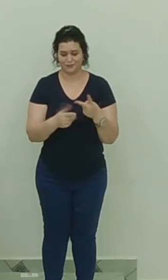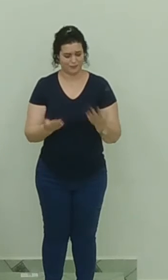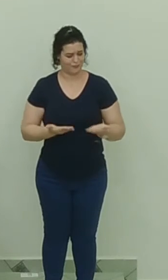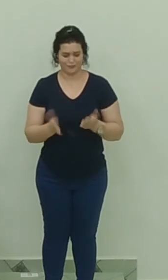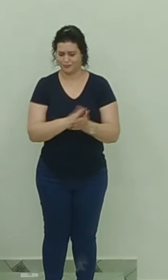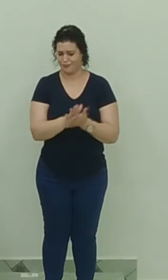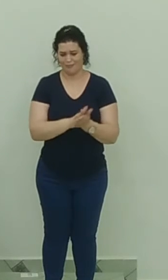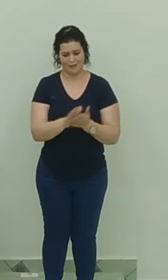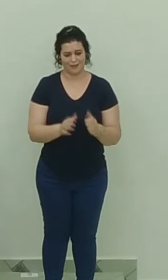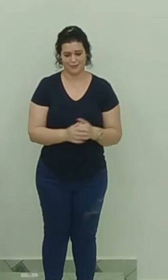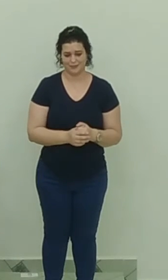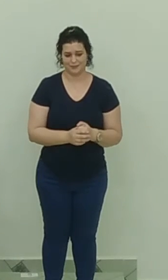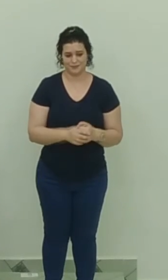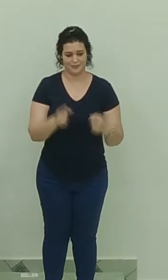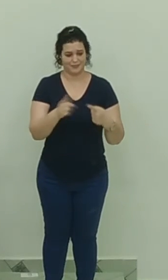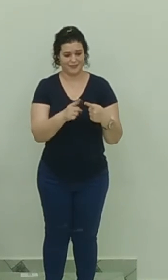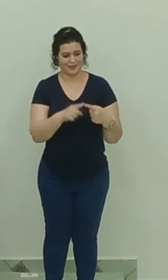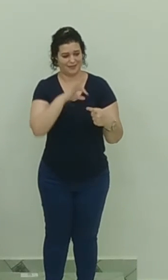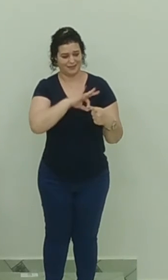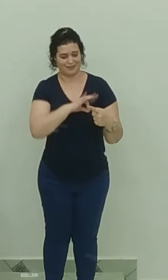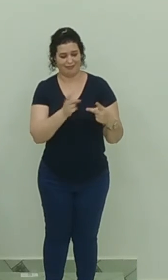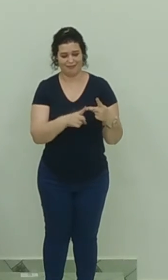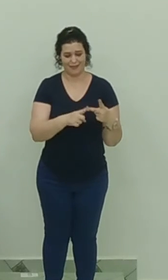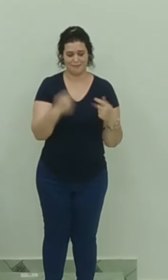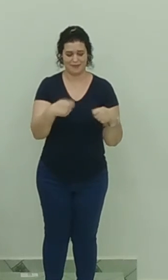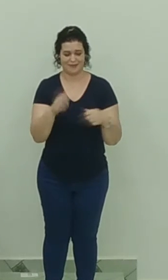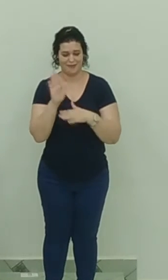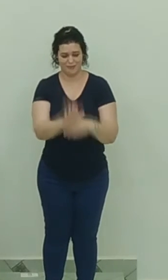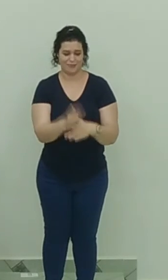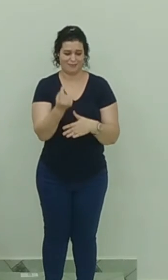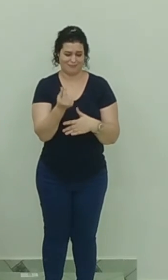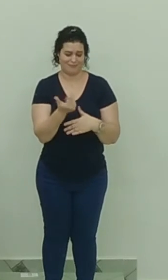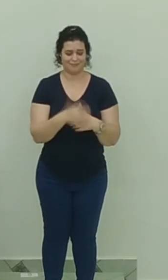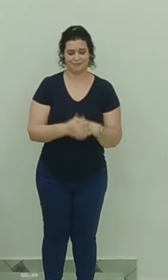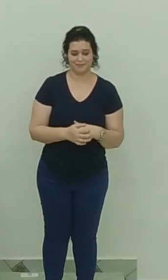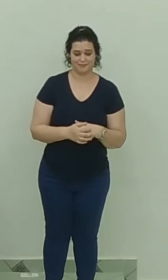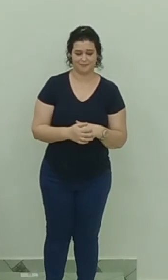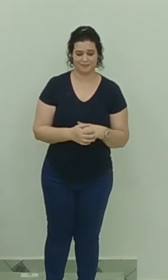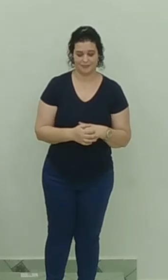Quem tem auxílio emergencial e quem tem salário. Não tem jeito. É a decisão.